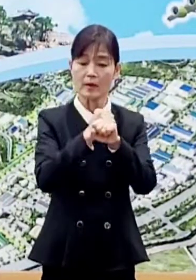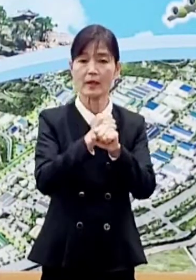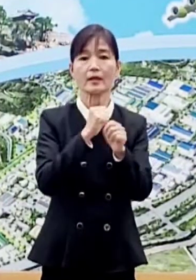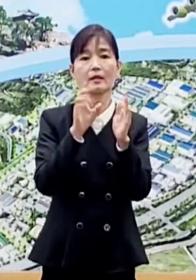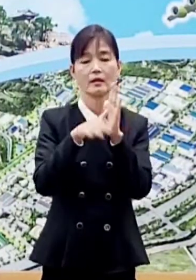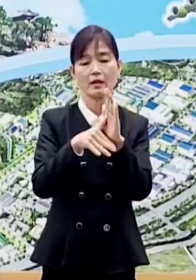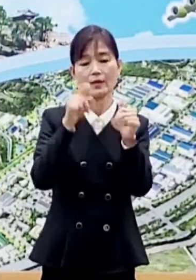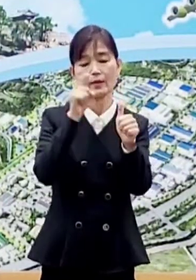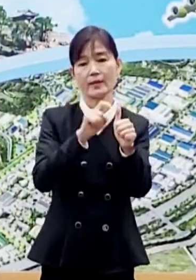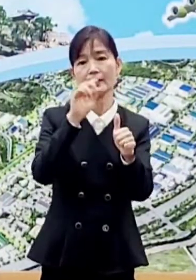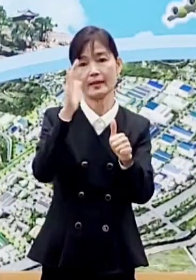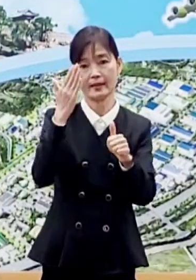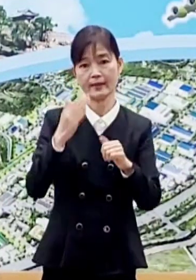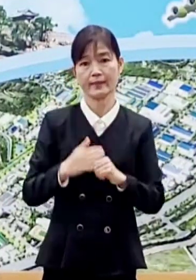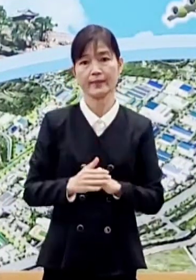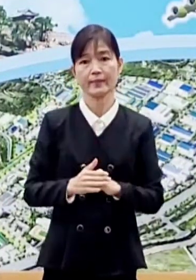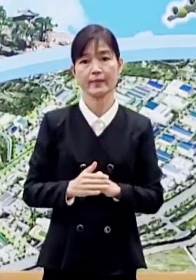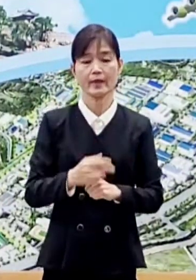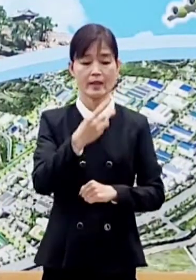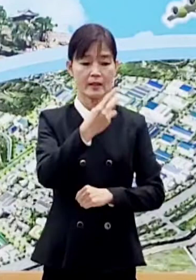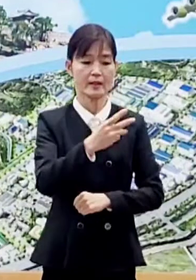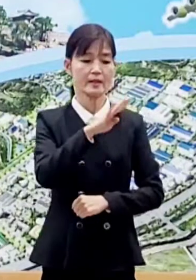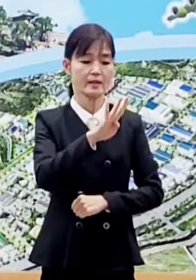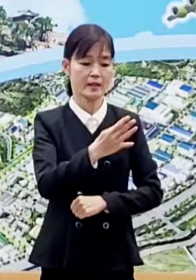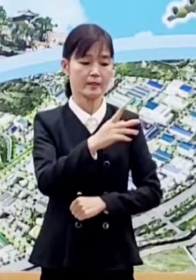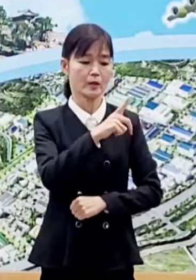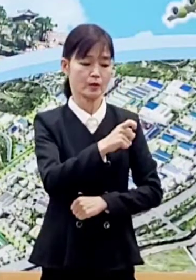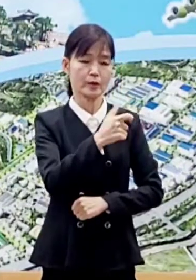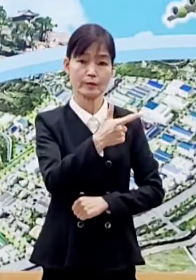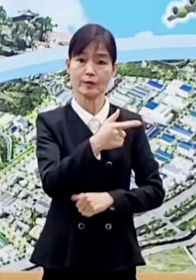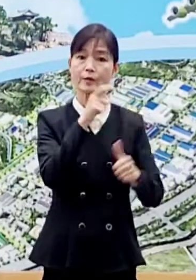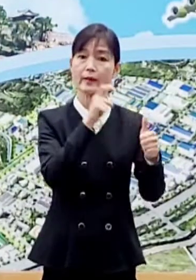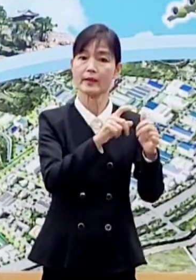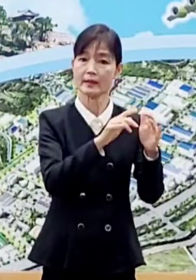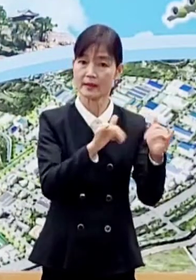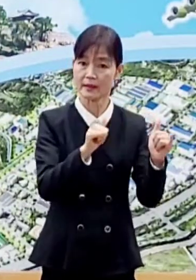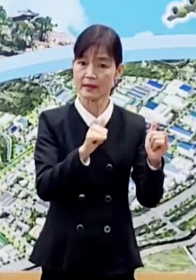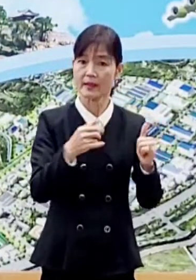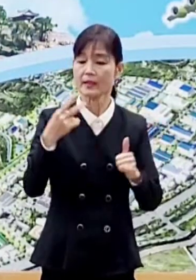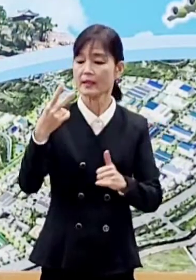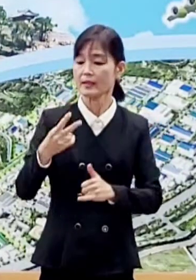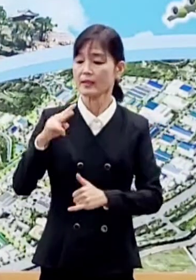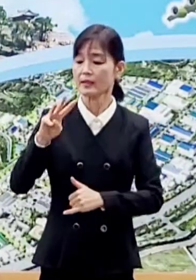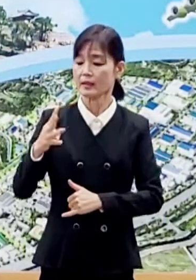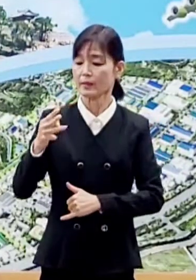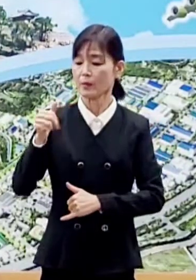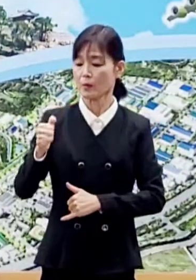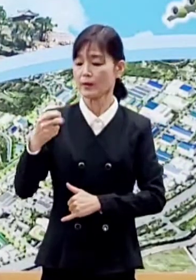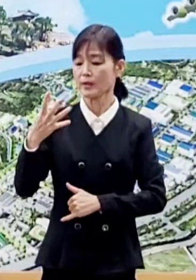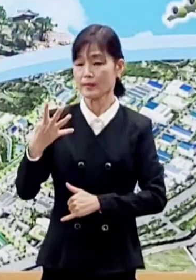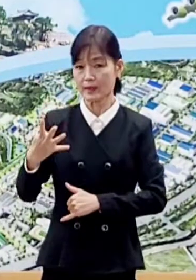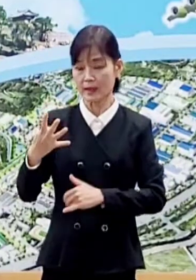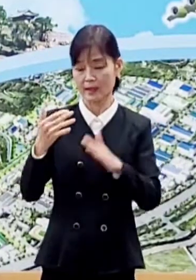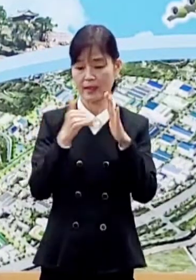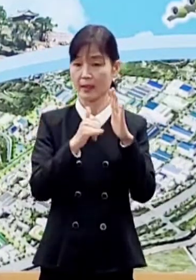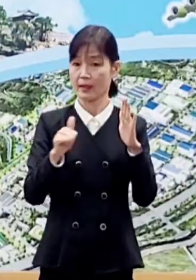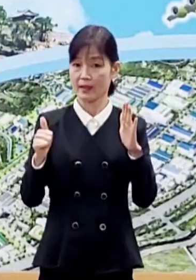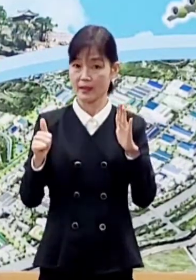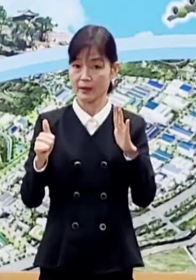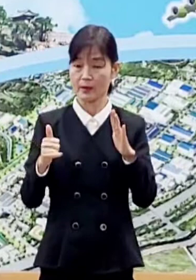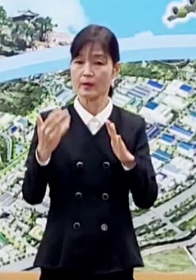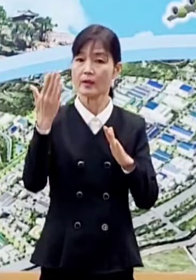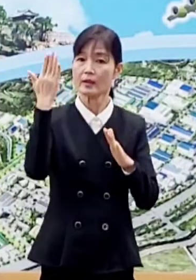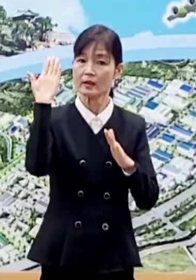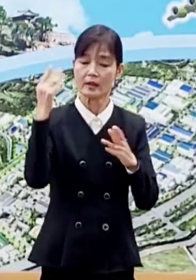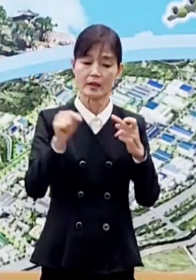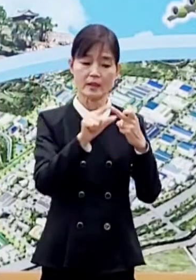판정을 받았습니다. 진주 2466번 확진자는 2354번의 가족으로